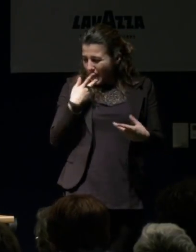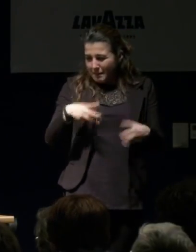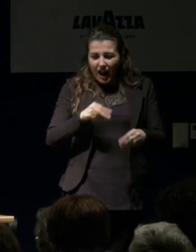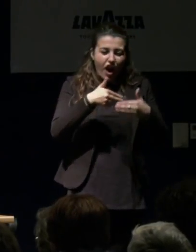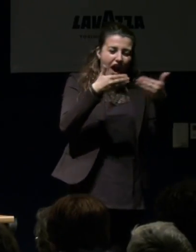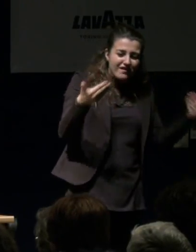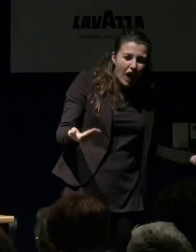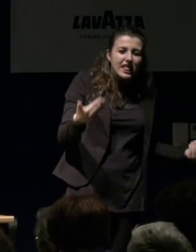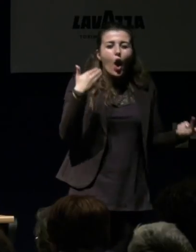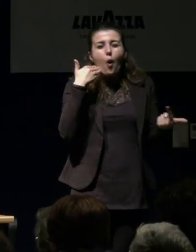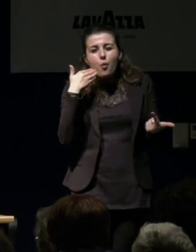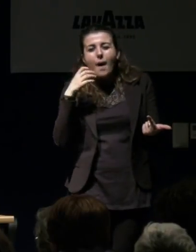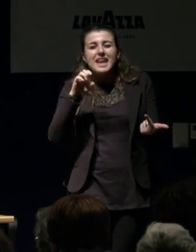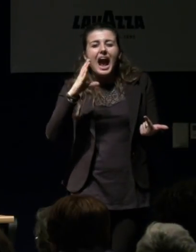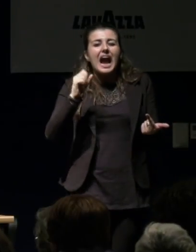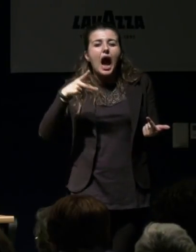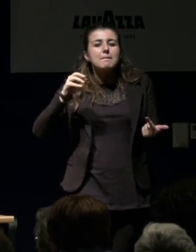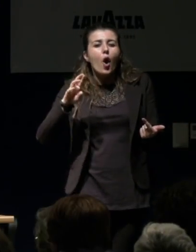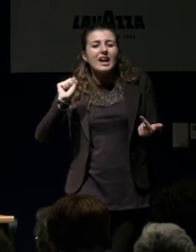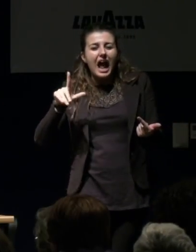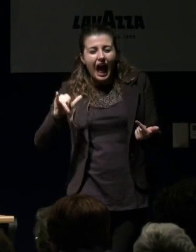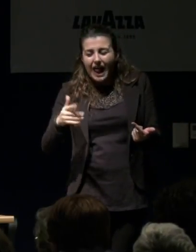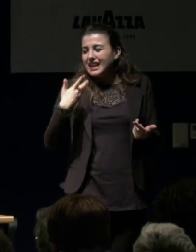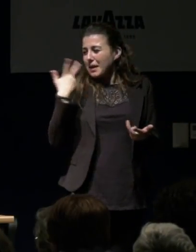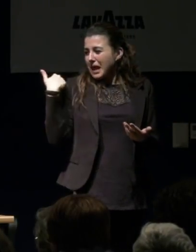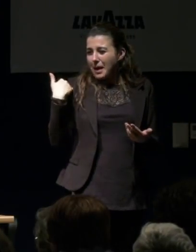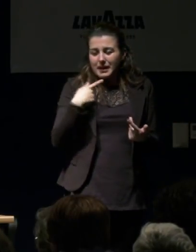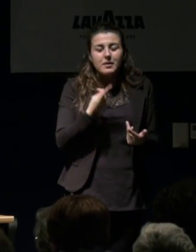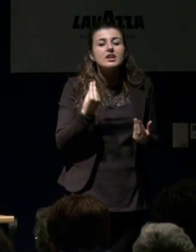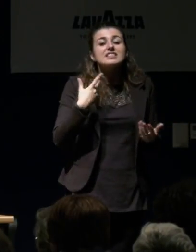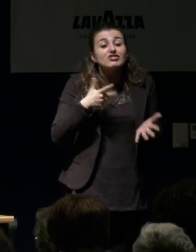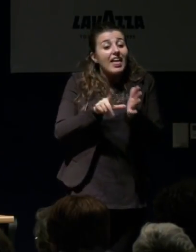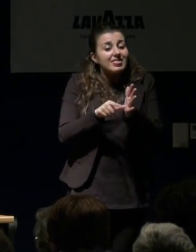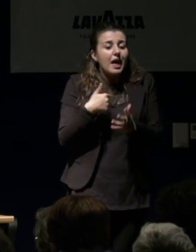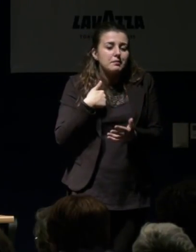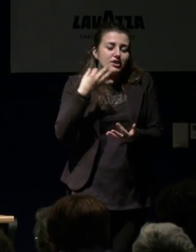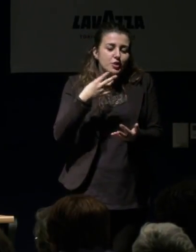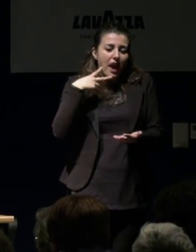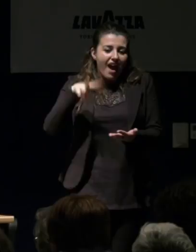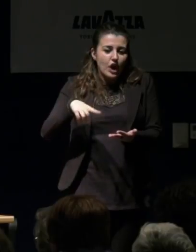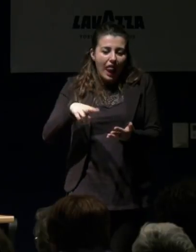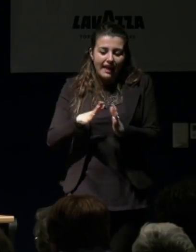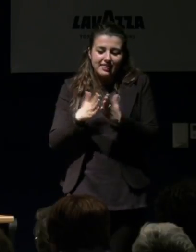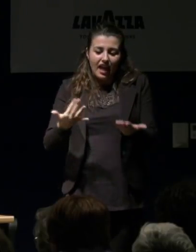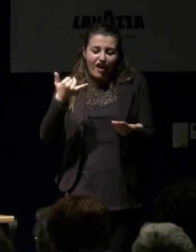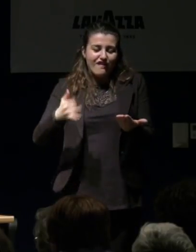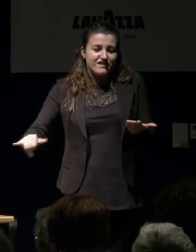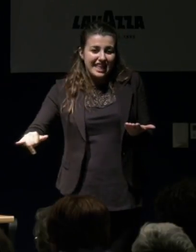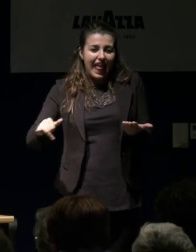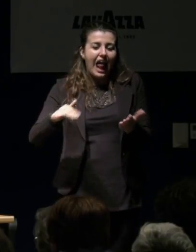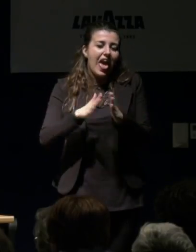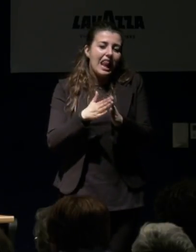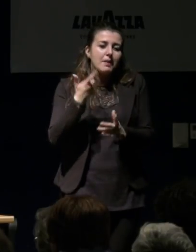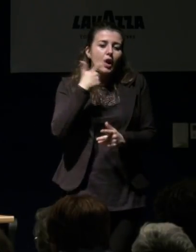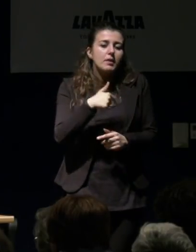uomini e caporali che giustamente condivide con giuseppe catozzella se ci fosse stato tempo io avrei eletto il finale di uomini e caporali che considero il